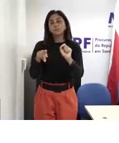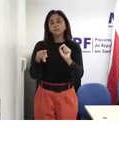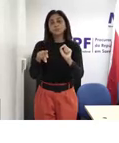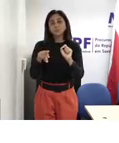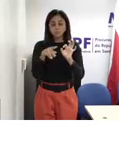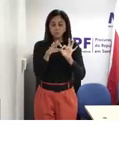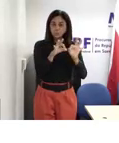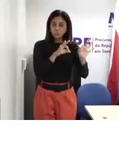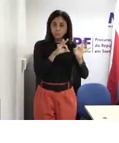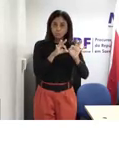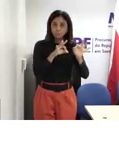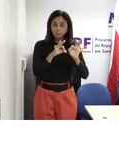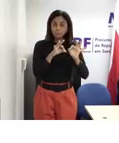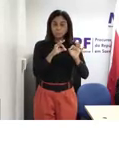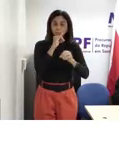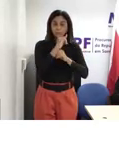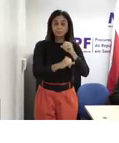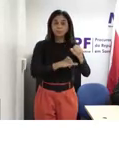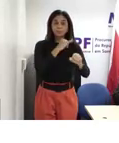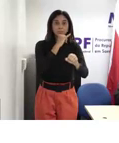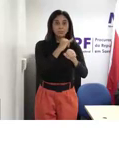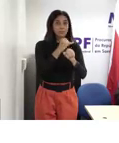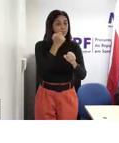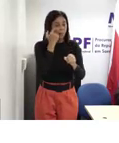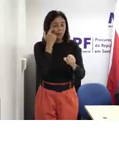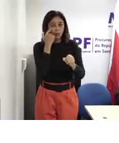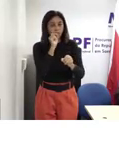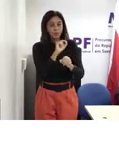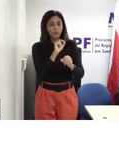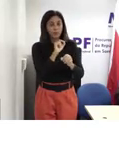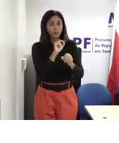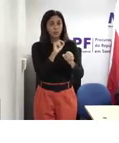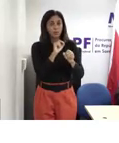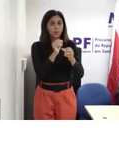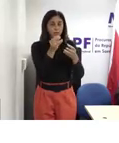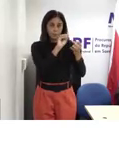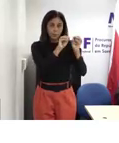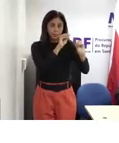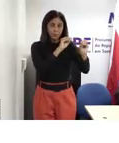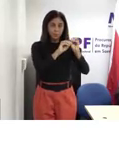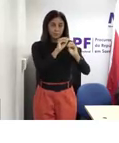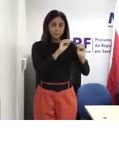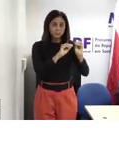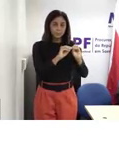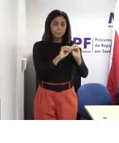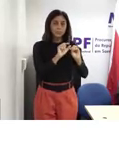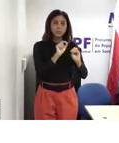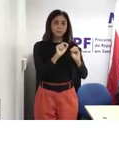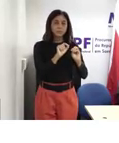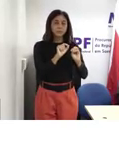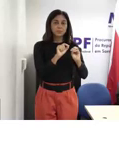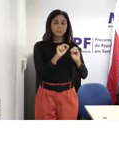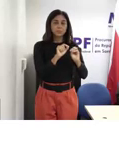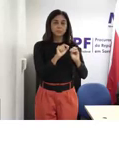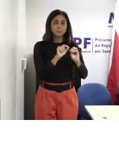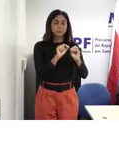Google para divulgar os dados da rede social orc quem é mais antigo lembra do e usava a rede